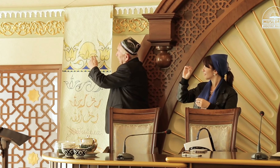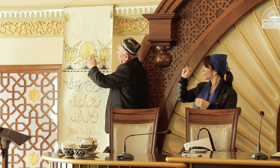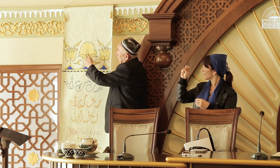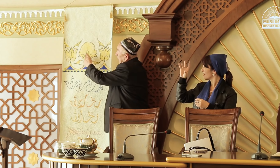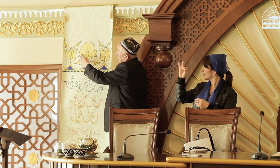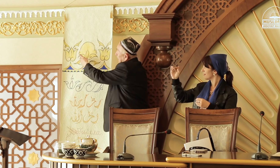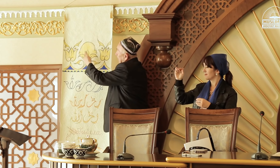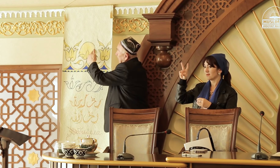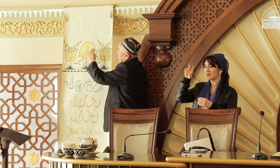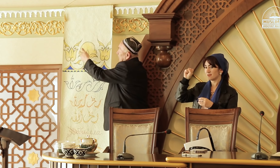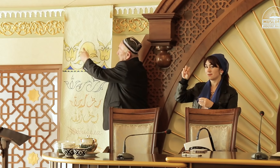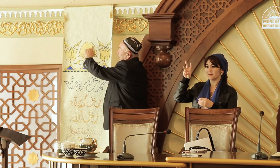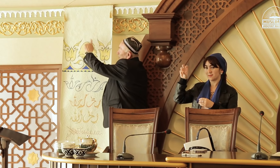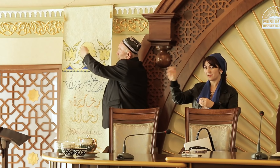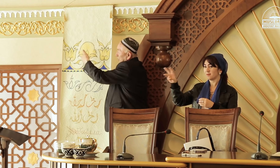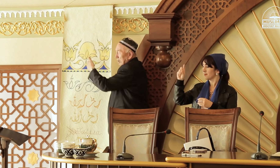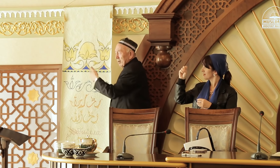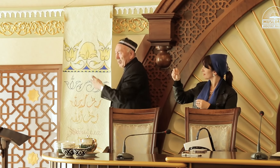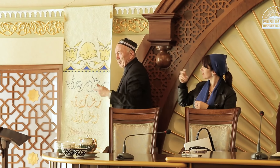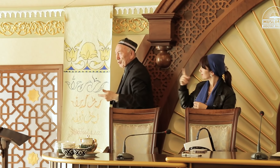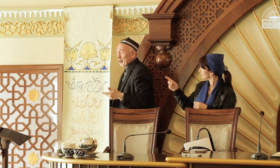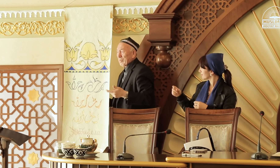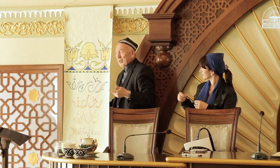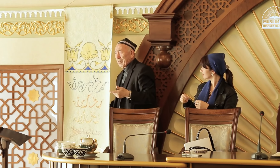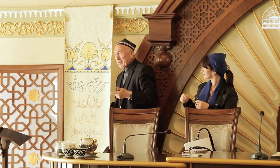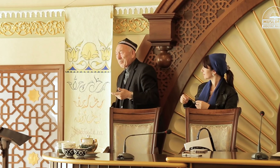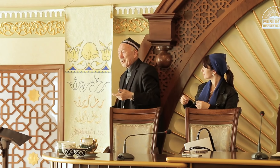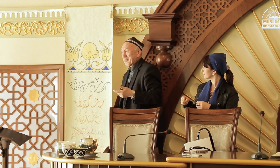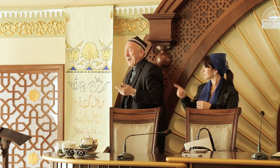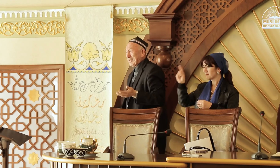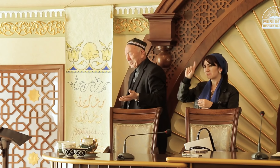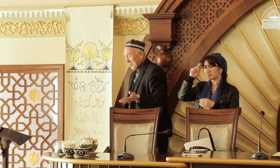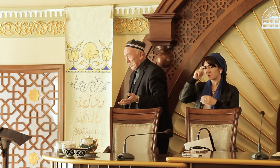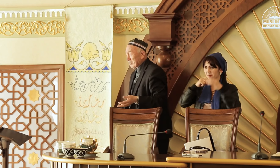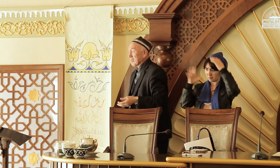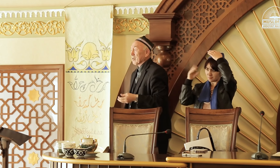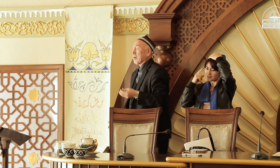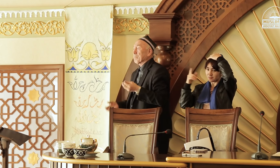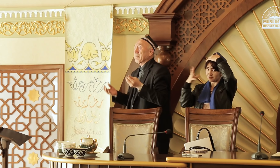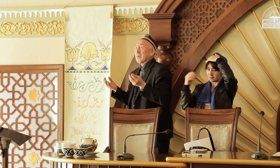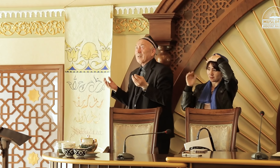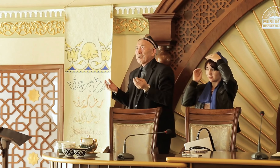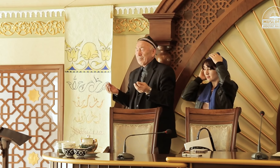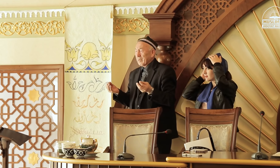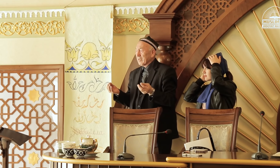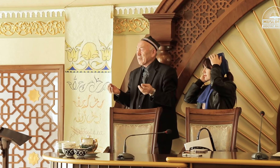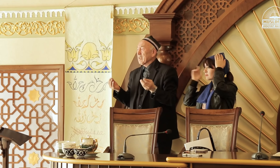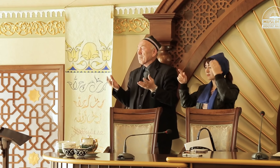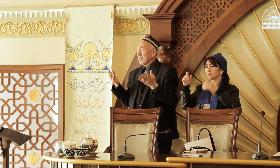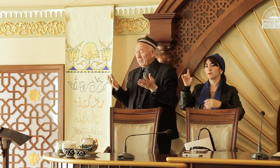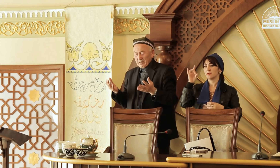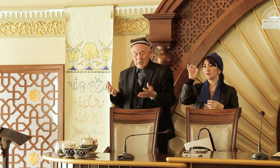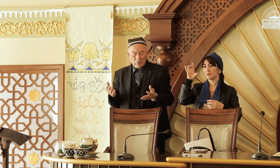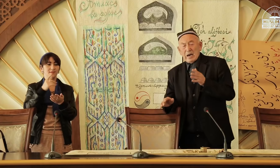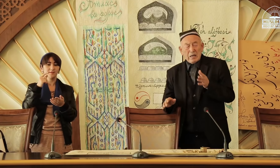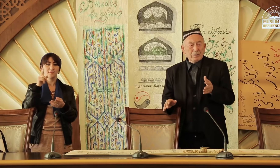alif lam lam he tashdid tashdidni qo'shib qo'ydi. Tushunmagan odam buni paxta deydi. Aslida Robbim Alloh bergan